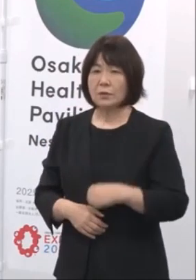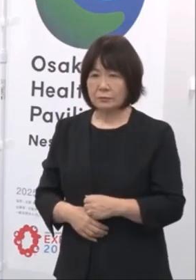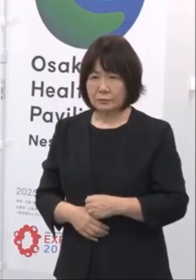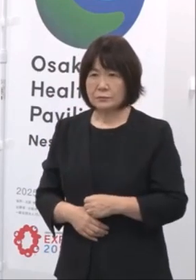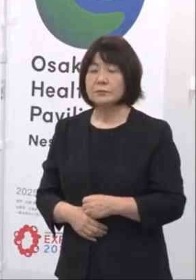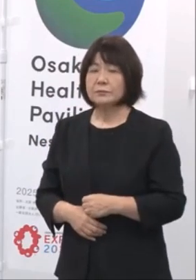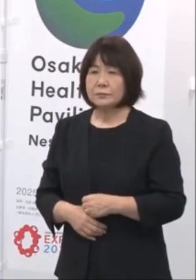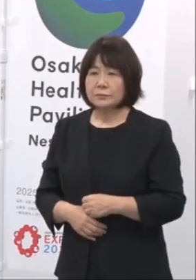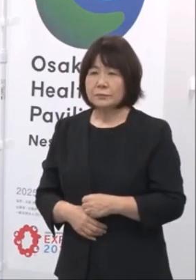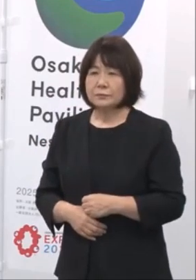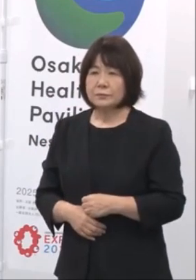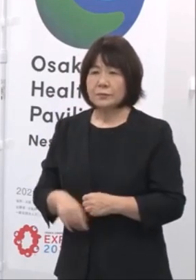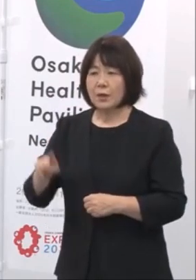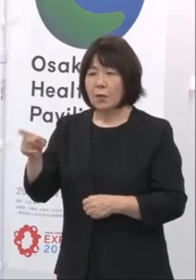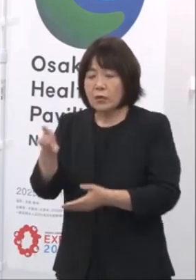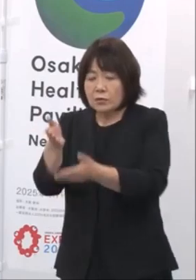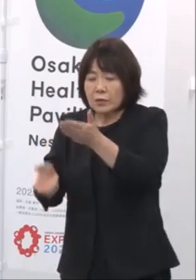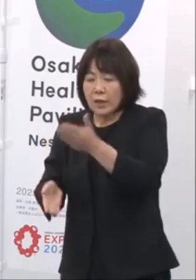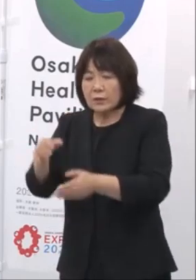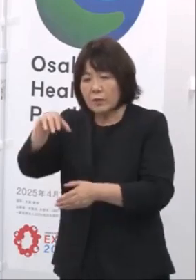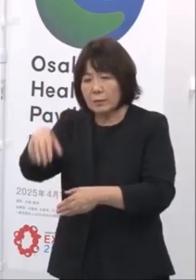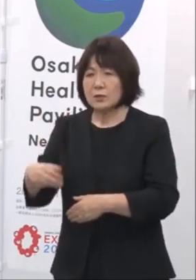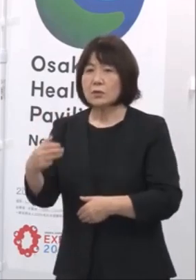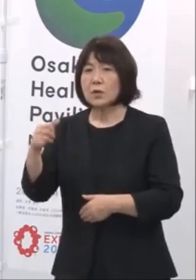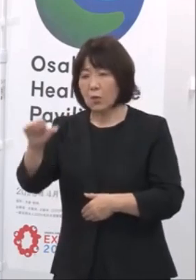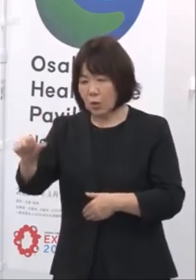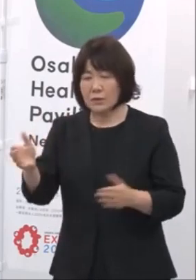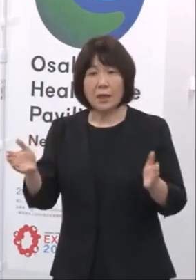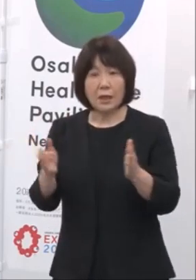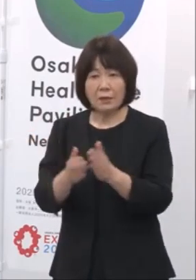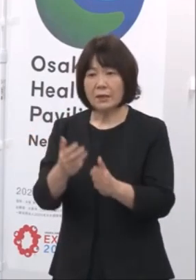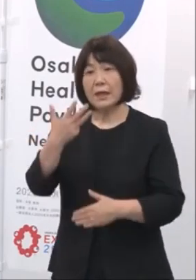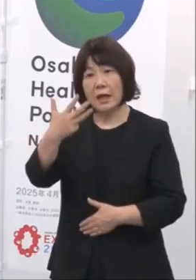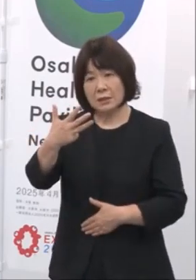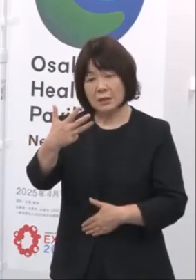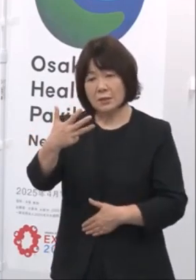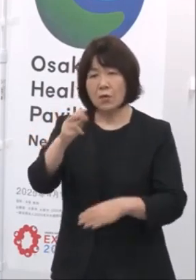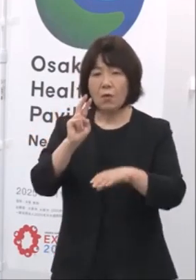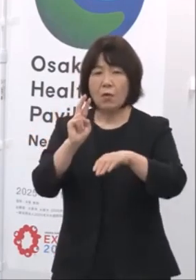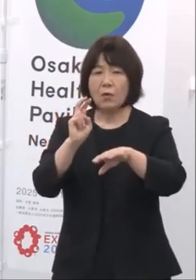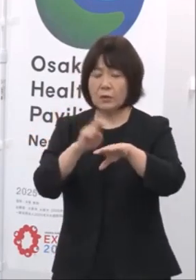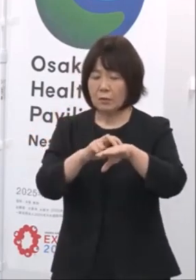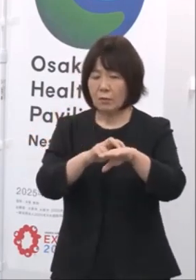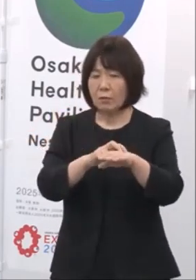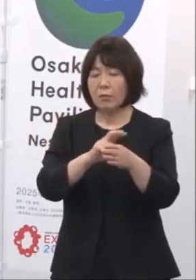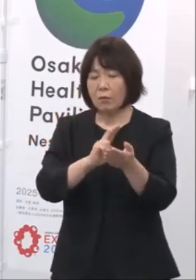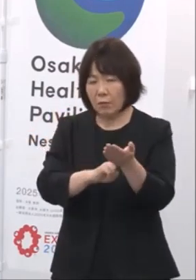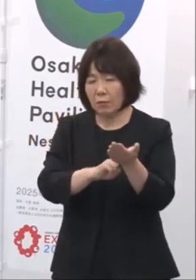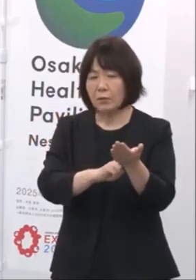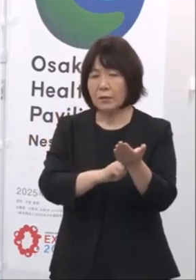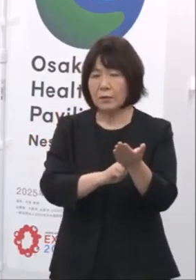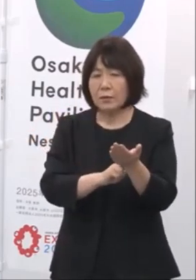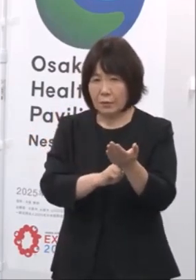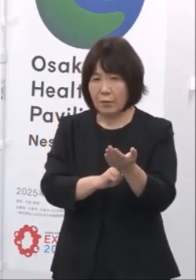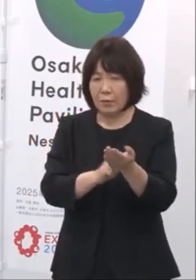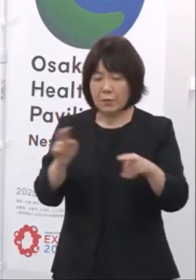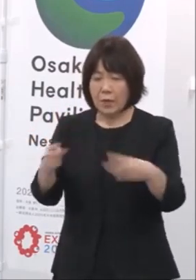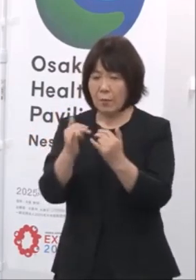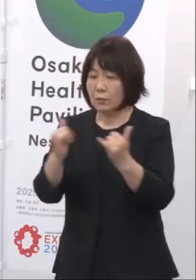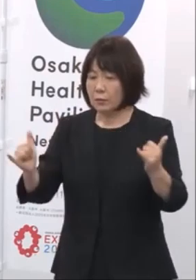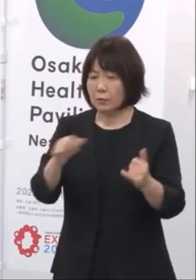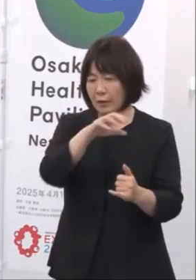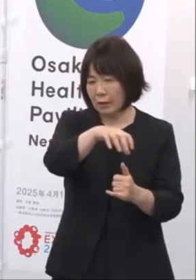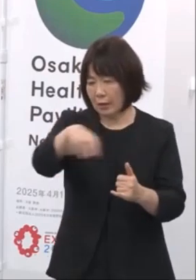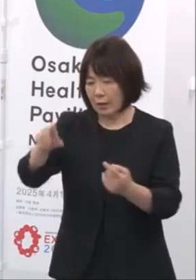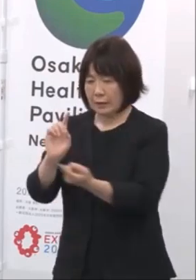所 この手当所がありますので、合計8カ所の医療 の専門家等が対応している場所があ